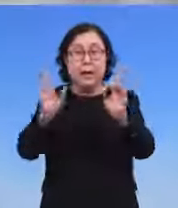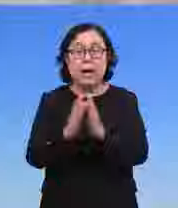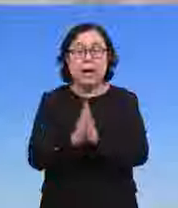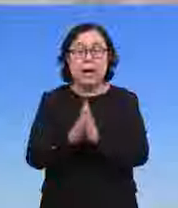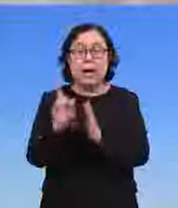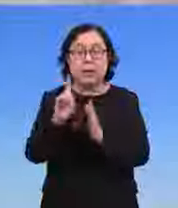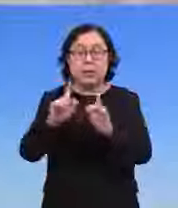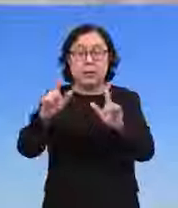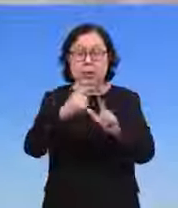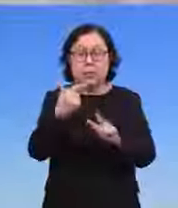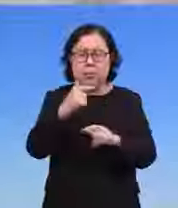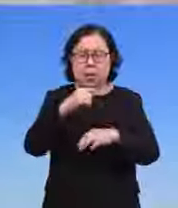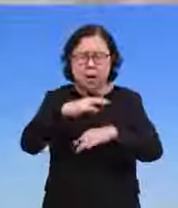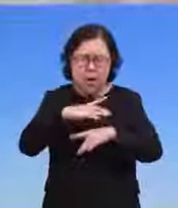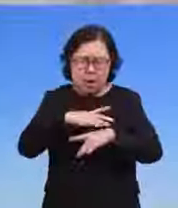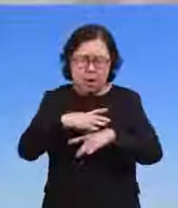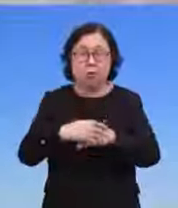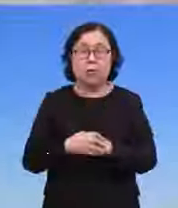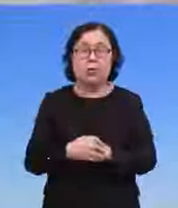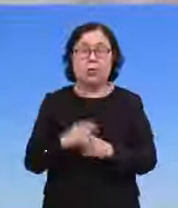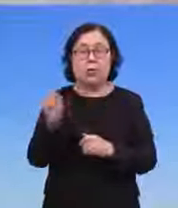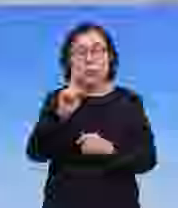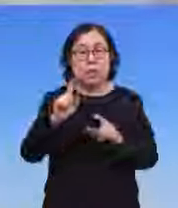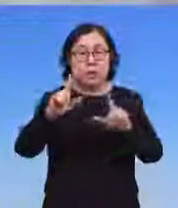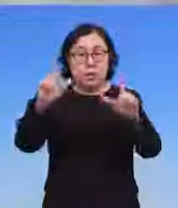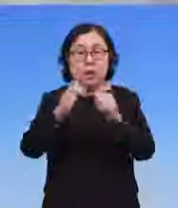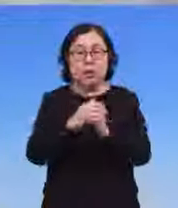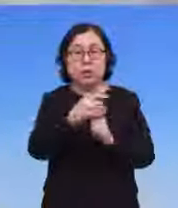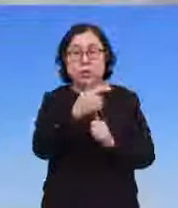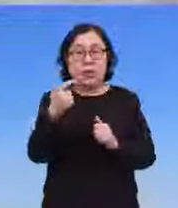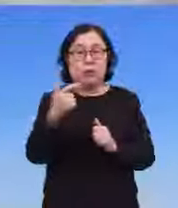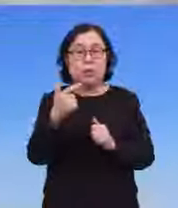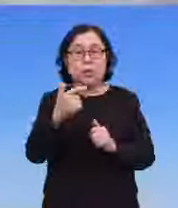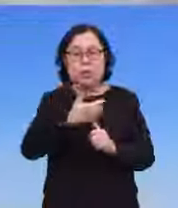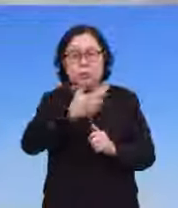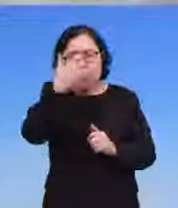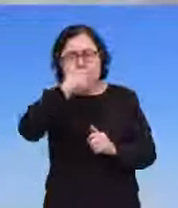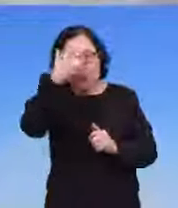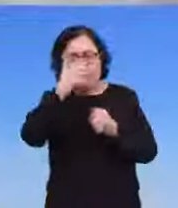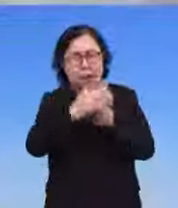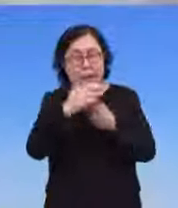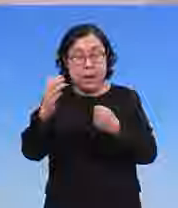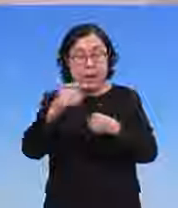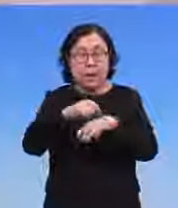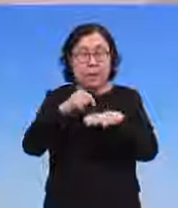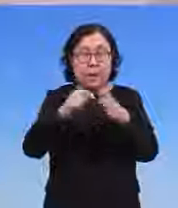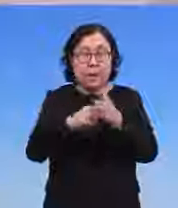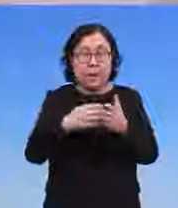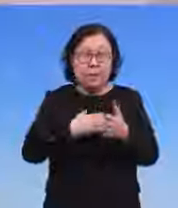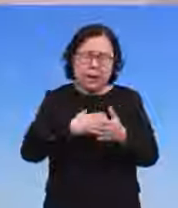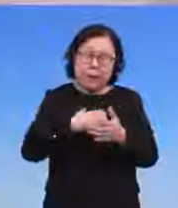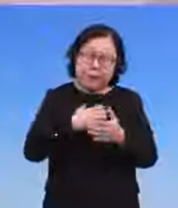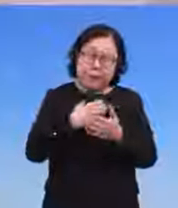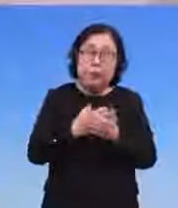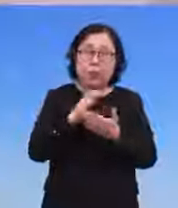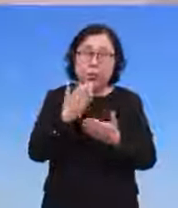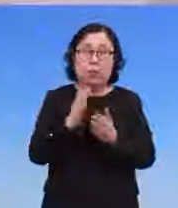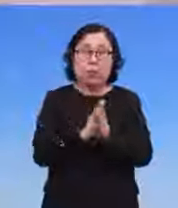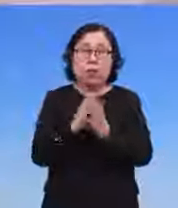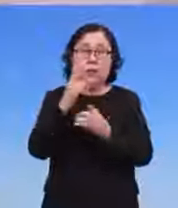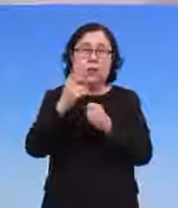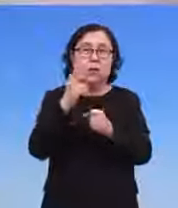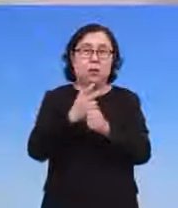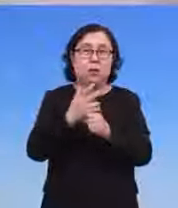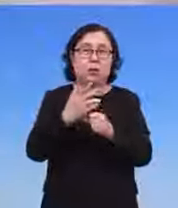새벽마다 어떤 날은 너무 두렵고 안 될 것 같으니까 어떤 날은 너무너무 이 꿈으로 가슴이 벅차오르고 그렇게 7년을